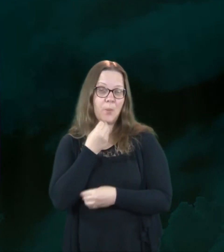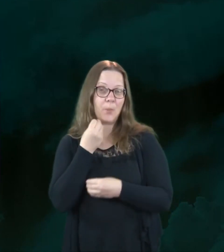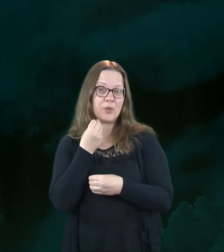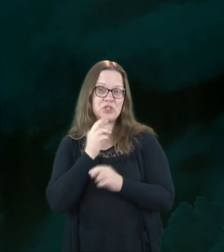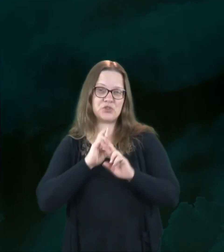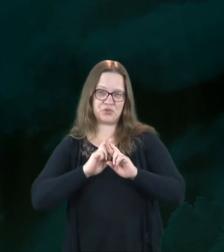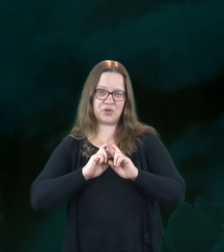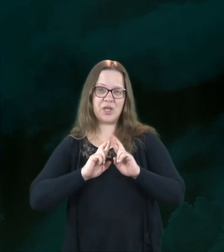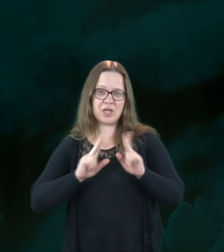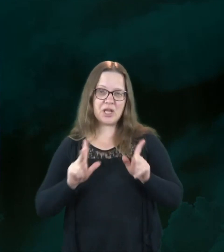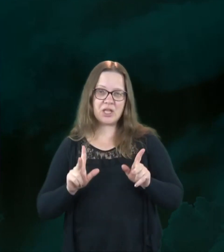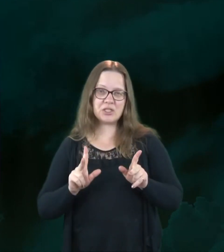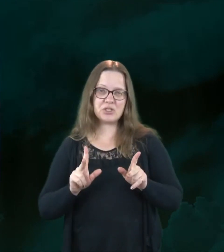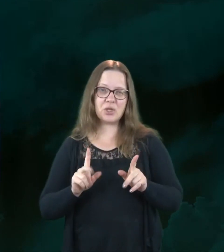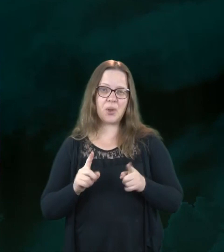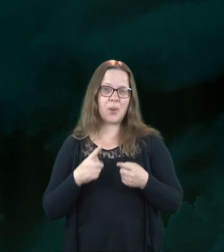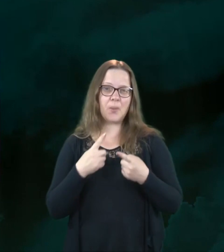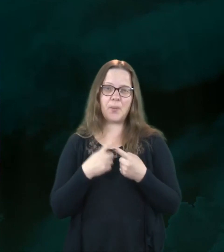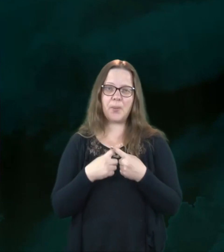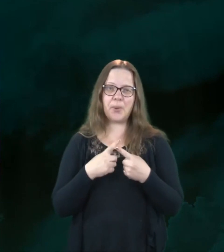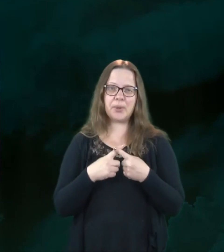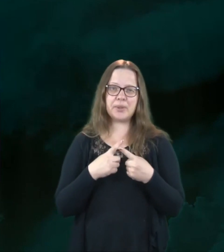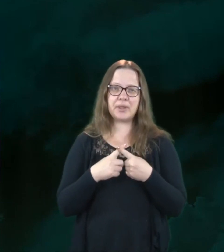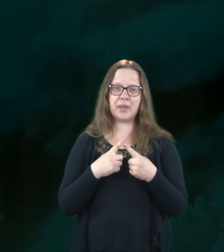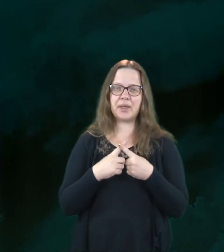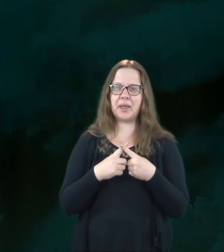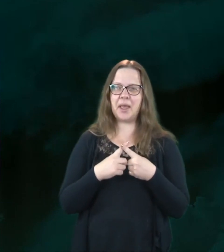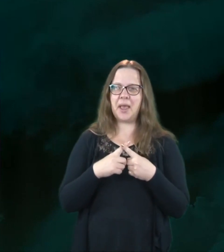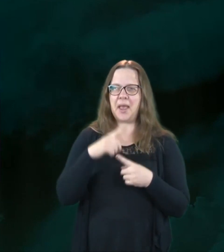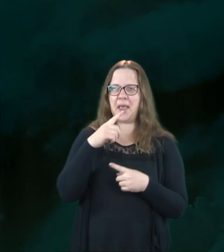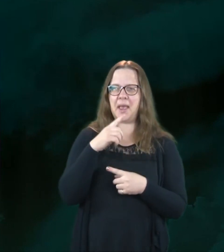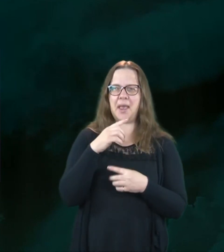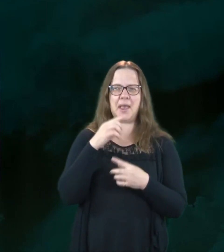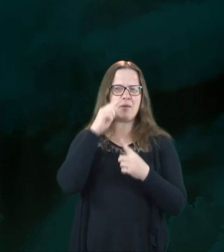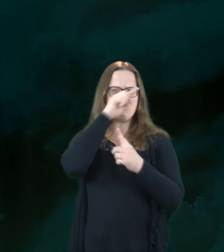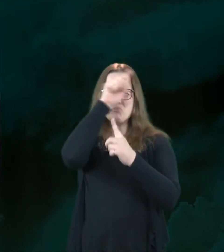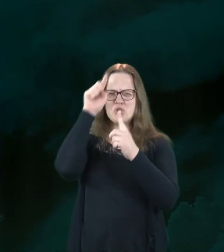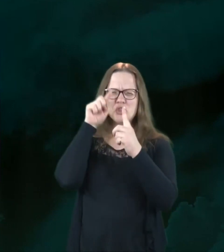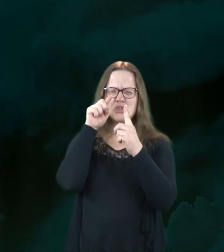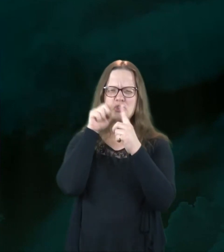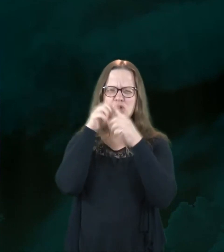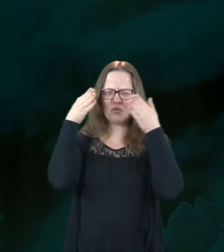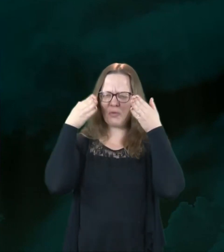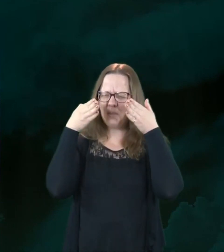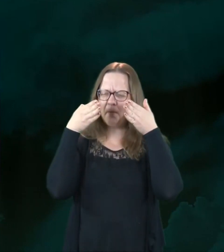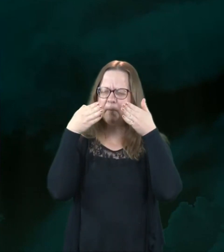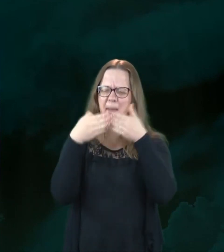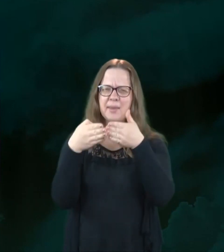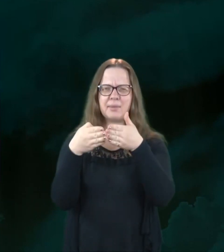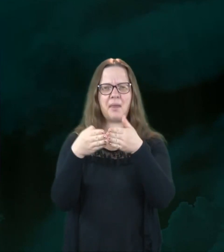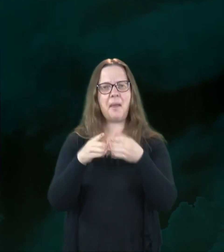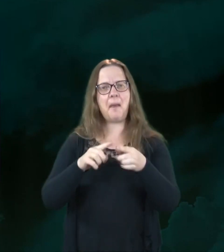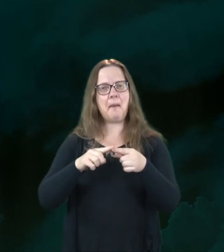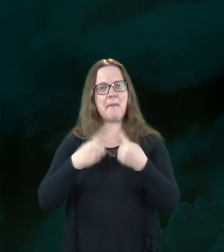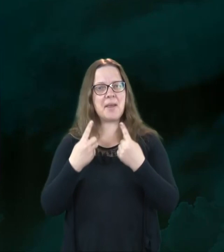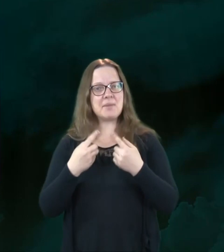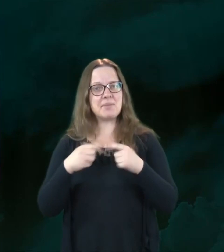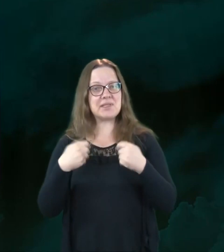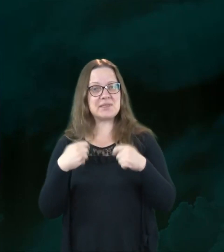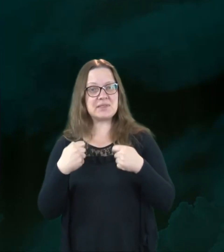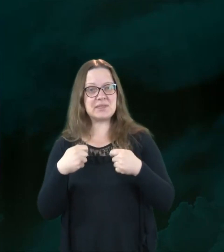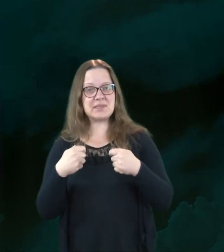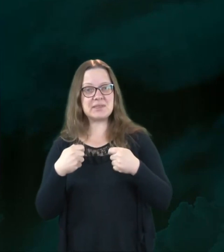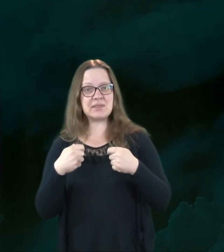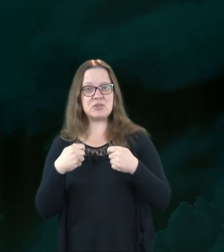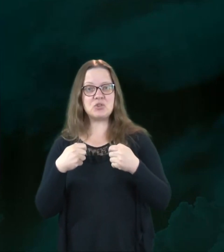é homem, vamos dizer assim, ele é firme no seu propósito, firme na sua vontade, mas ele precisa de complemento. Esse complemento é a